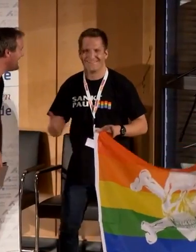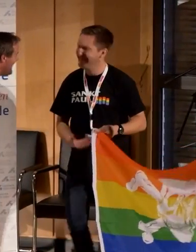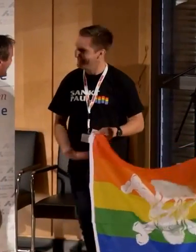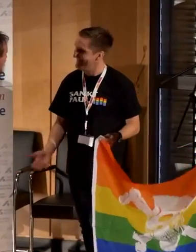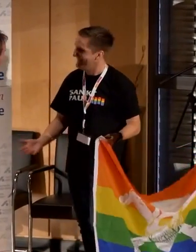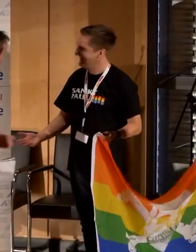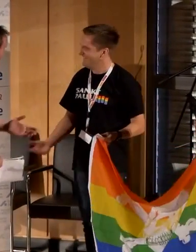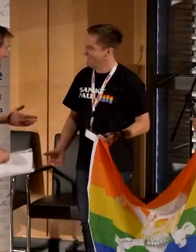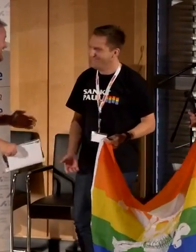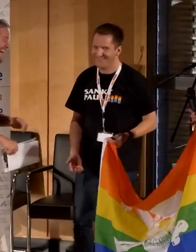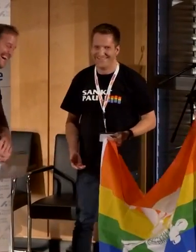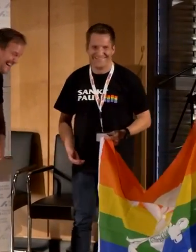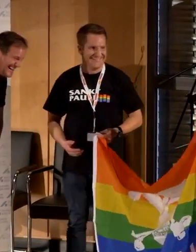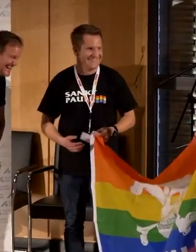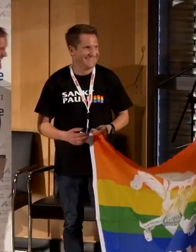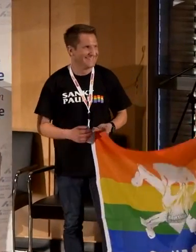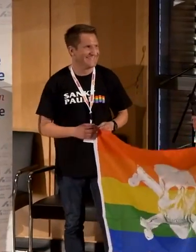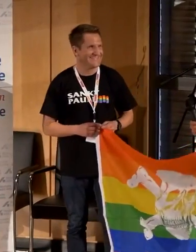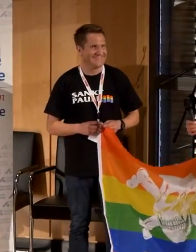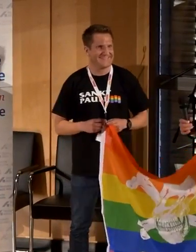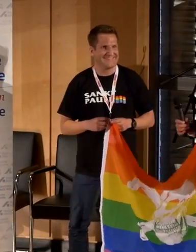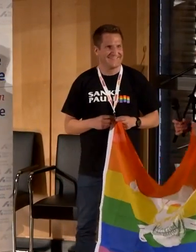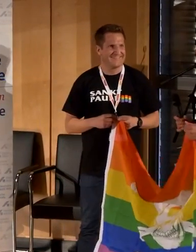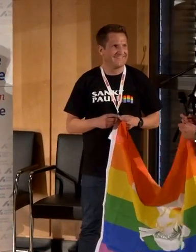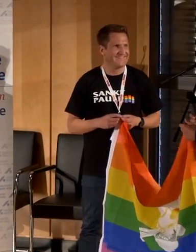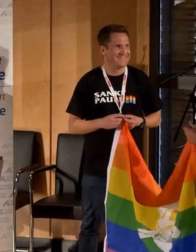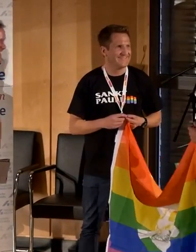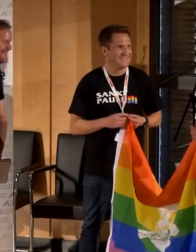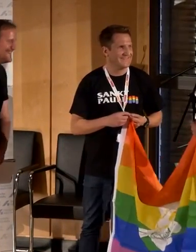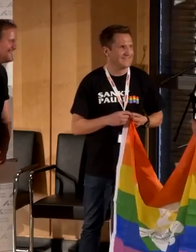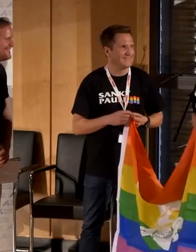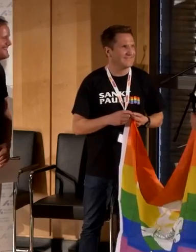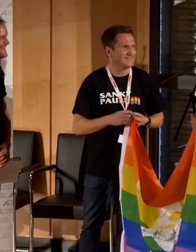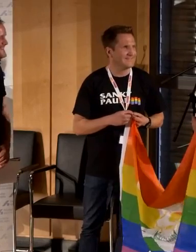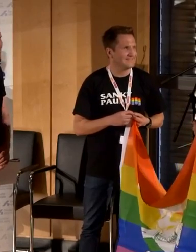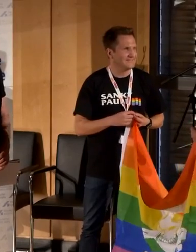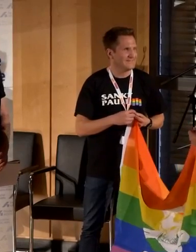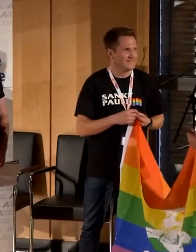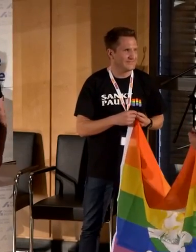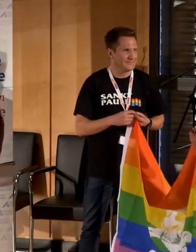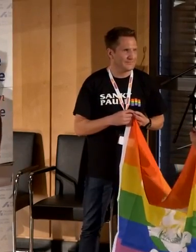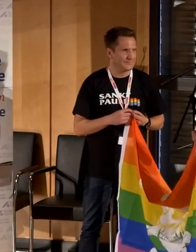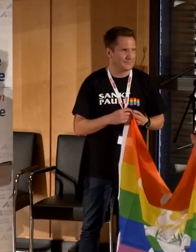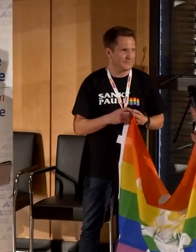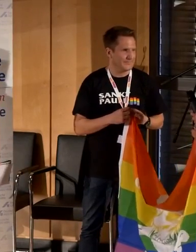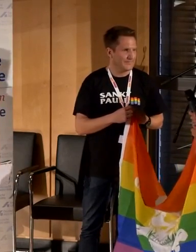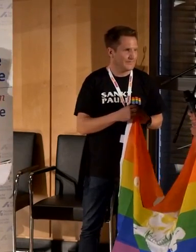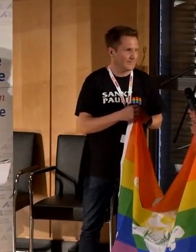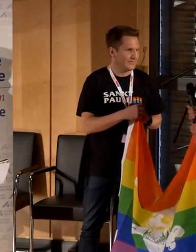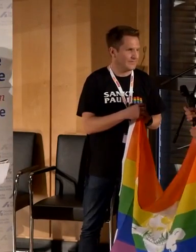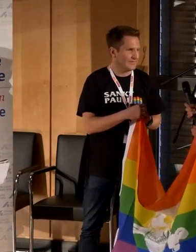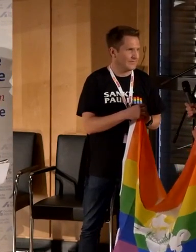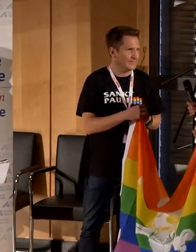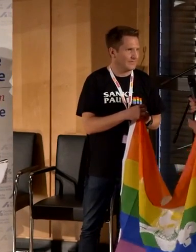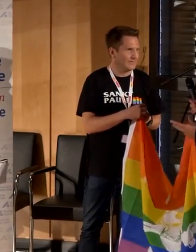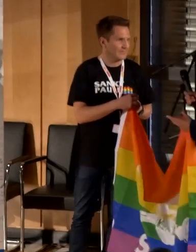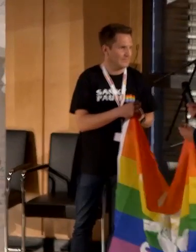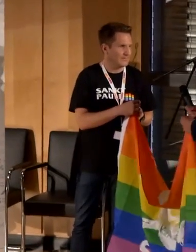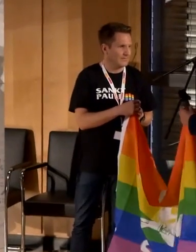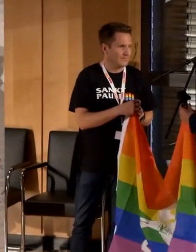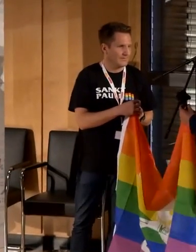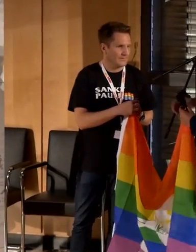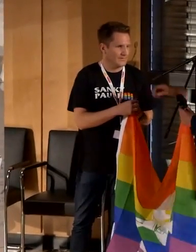noch? wo man seinen Star treffen konnte. Und deswegen dachten wir uns, hier könnte Arne vielleicht einen kurzen Dank an unseren Schirmherrn sagen,